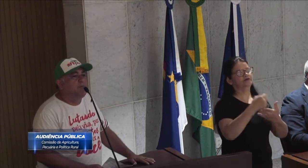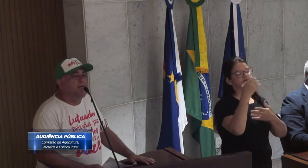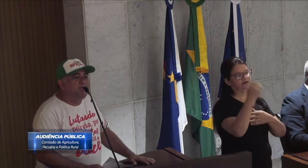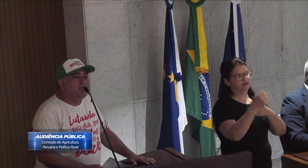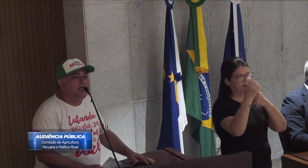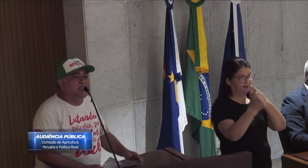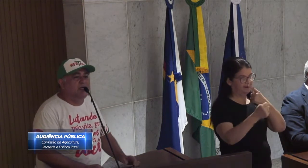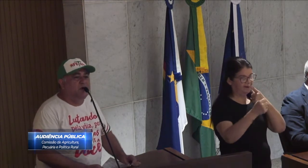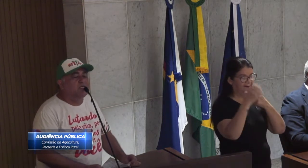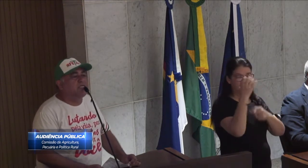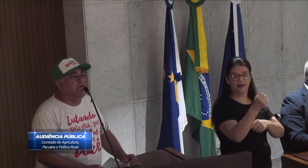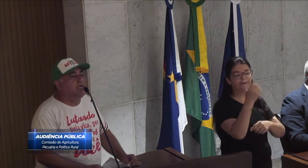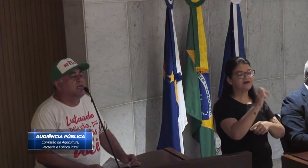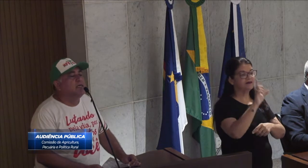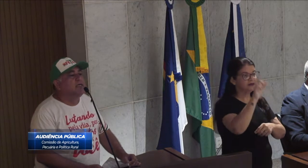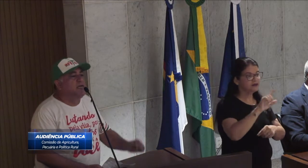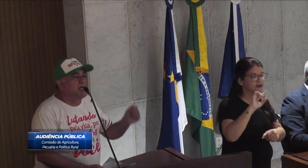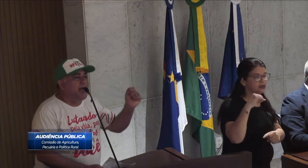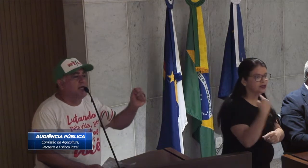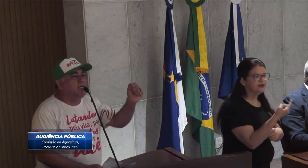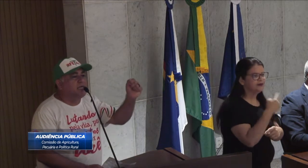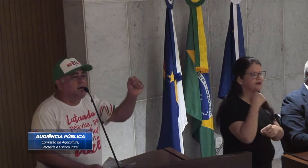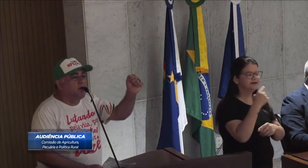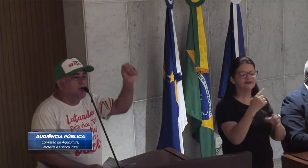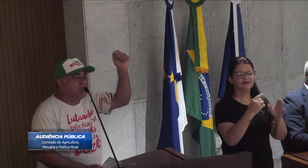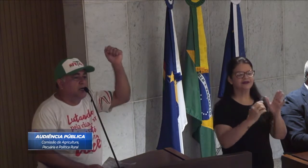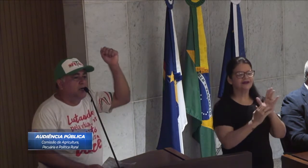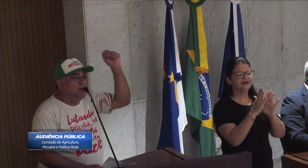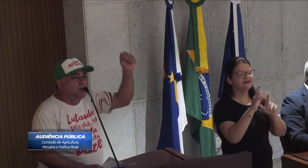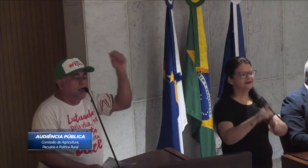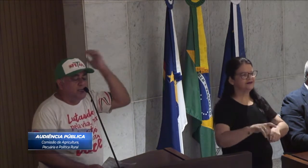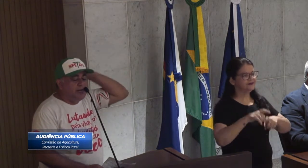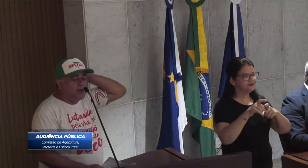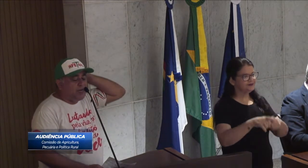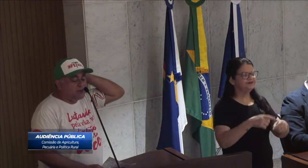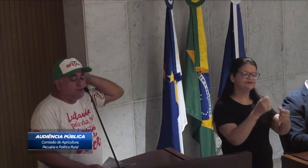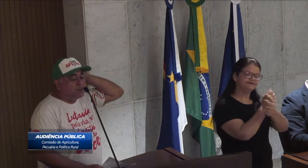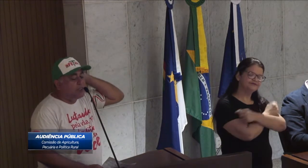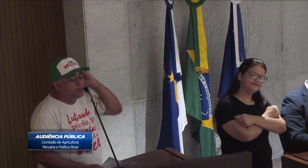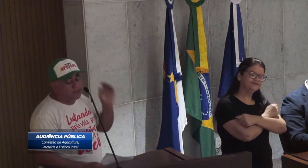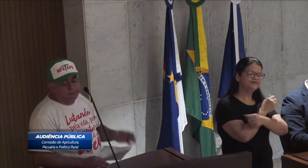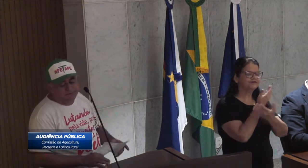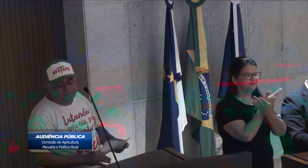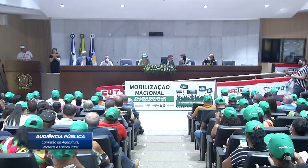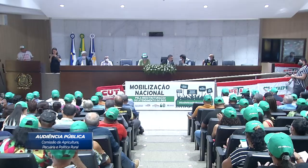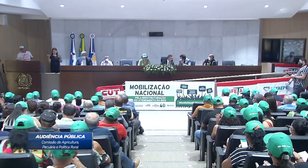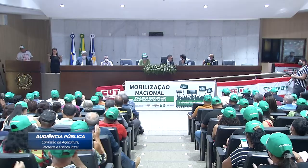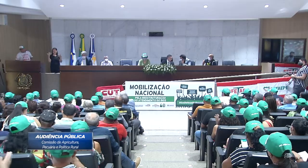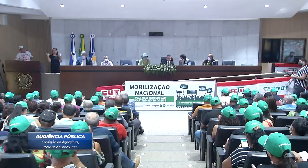A Previdência é nossa e ninguém tira da roça. Um grande abraço a vocês.